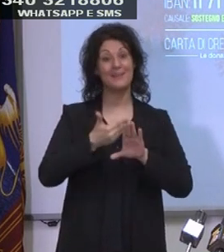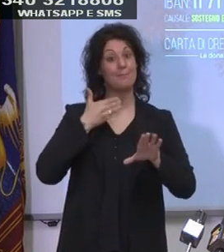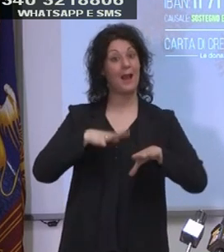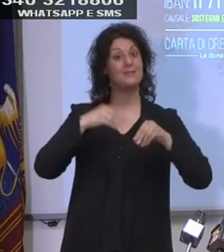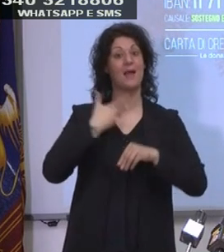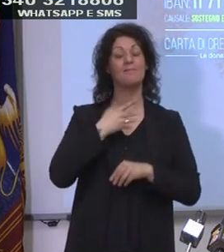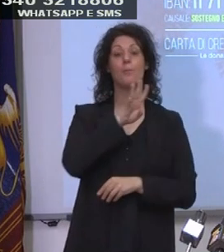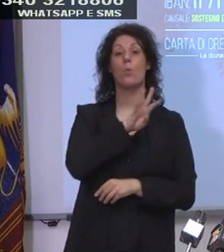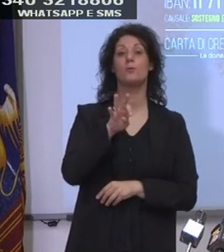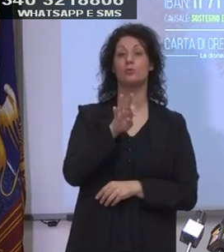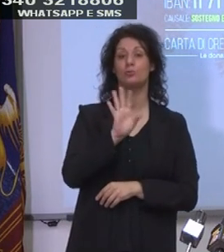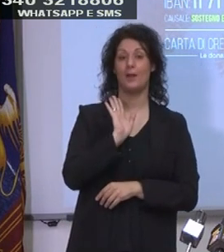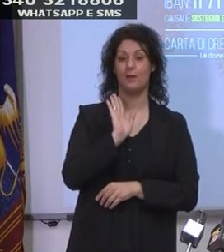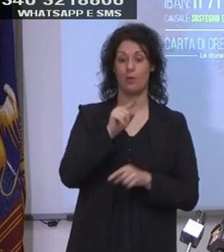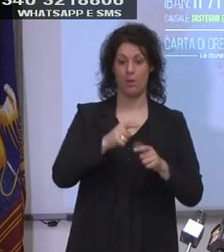464.